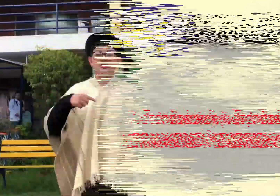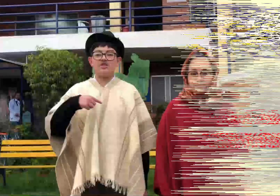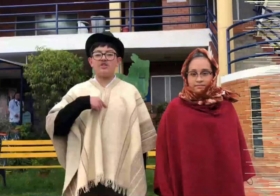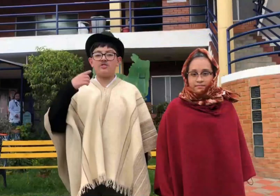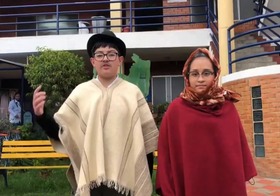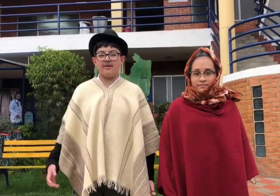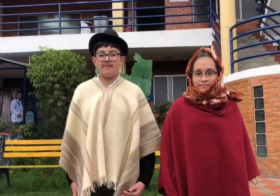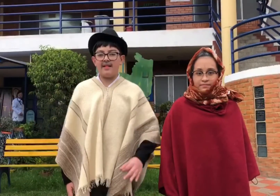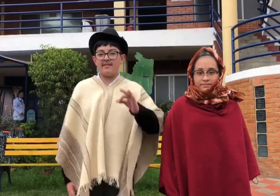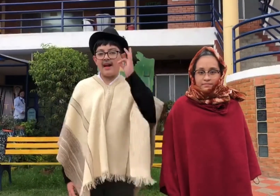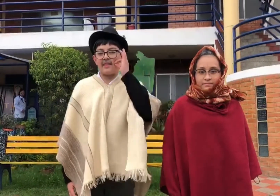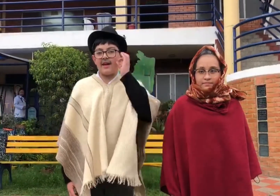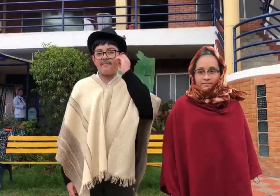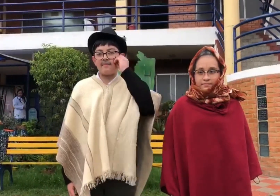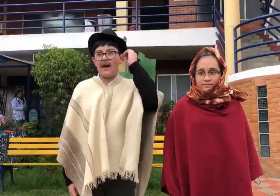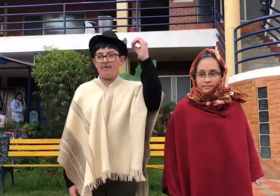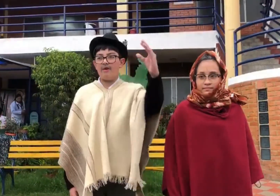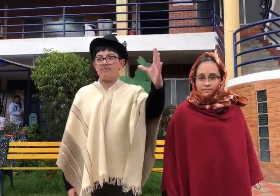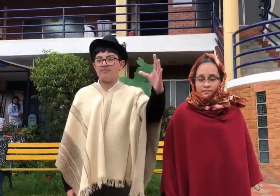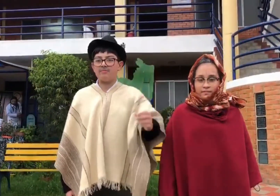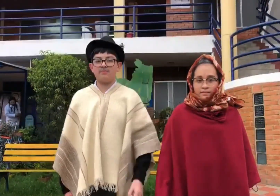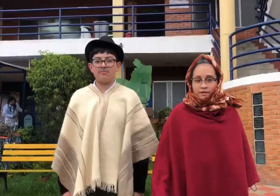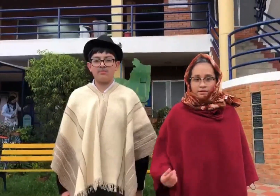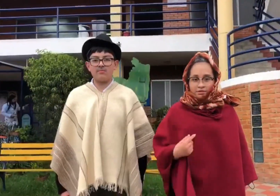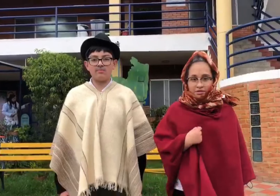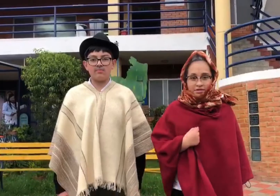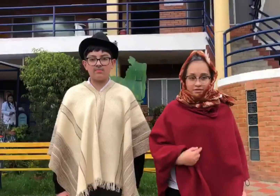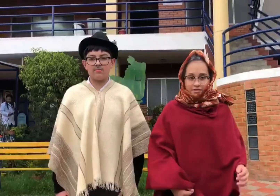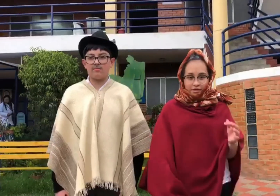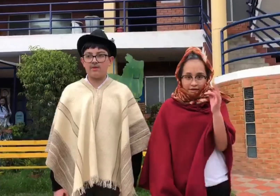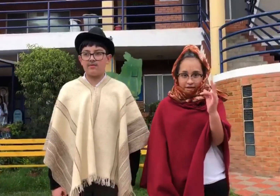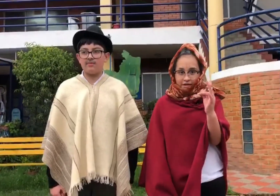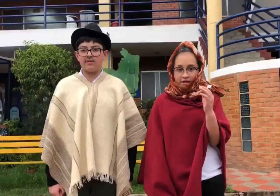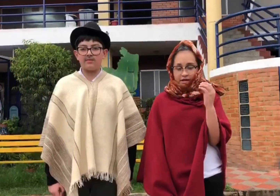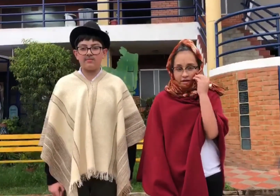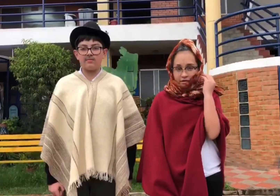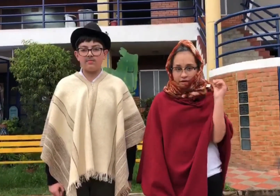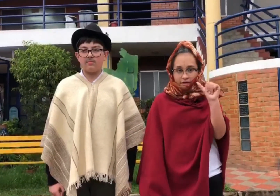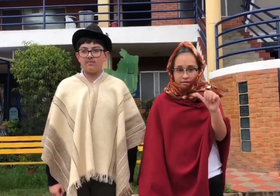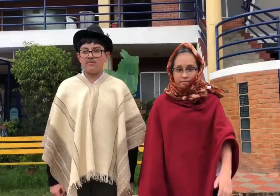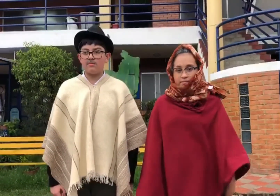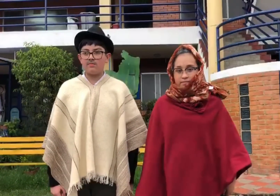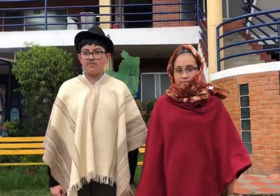Yo soy el tátara abuelo. Yo soy la tátara abuela.